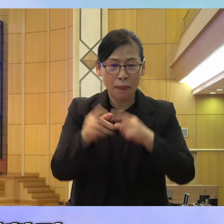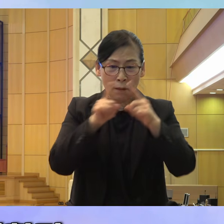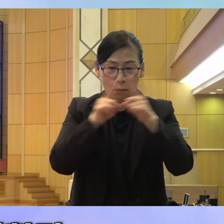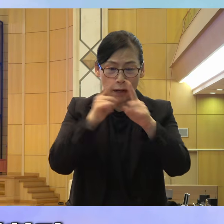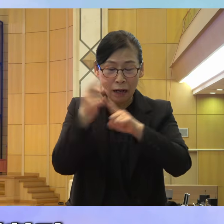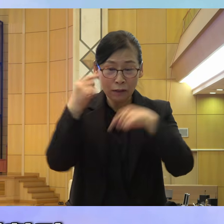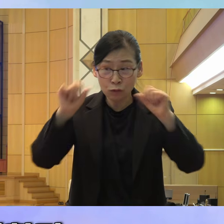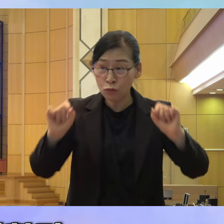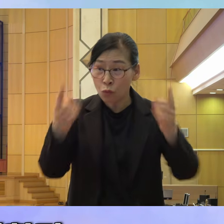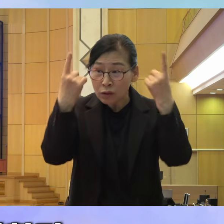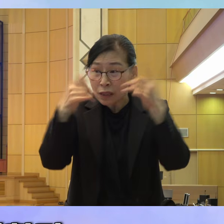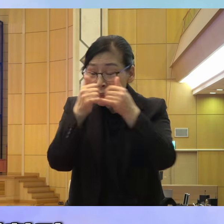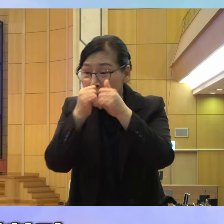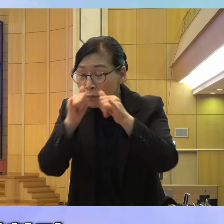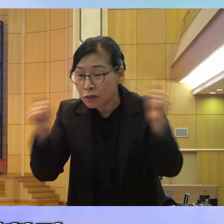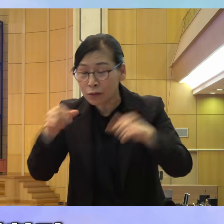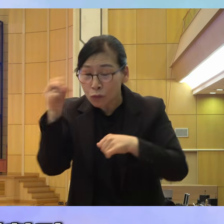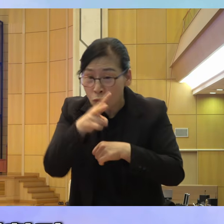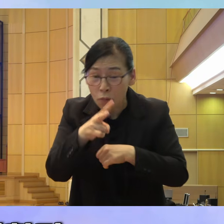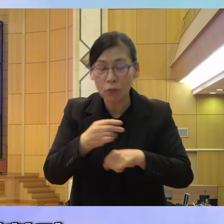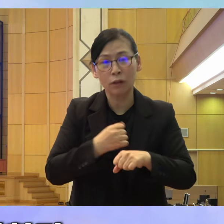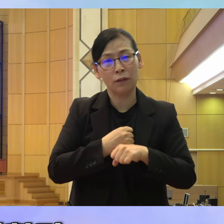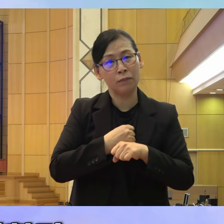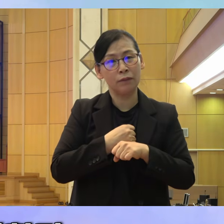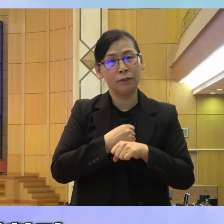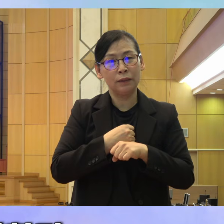말함과 동시에 사람들이 또 이런 말 하지요.